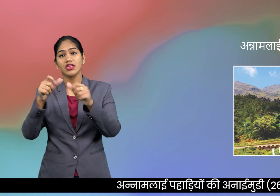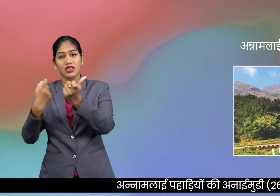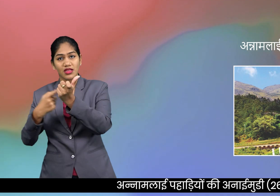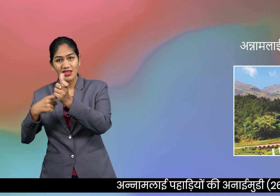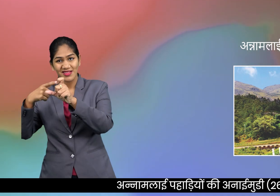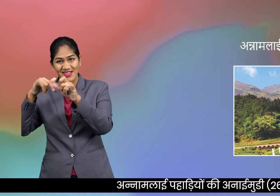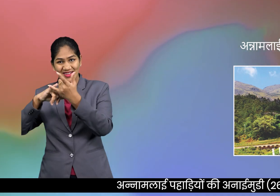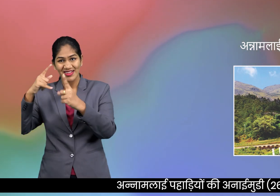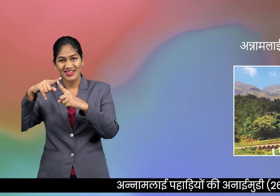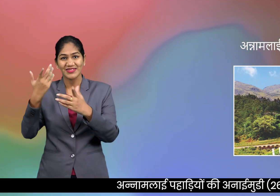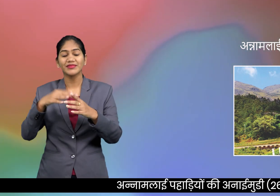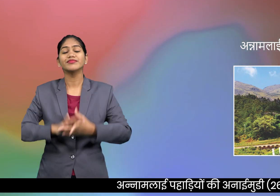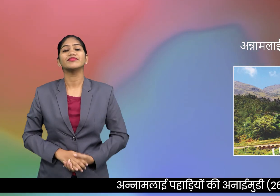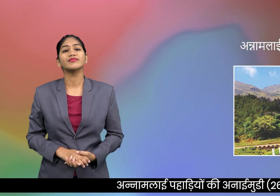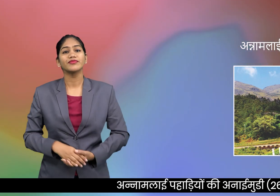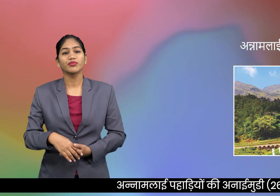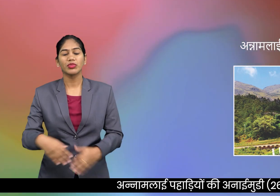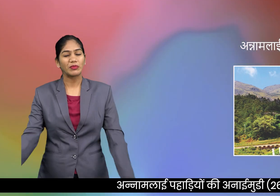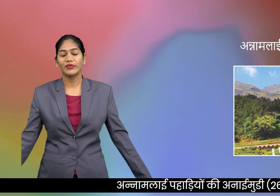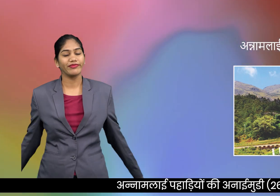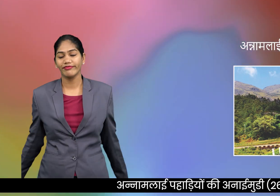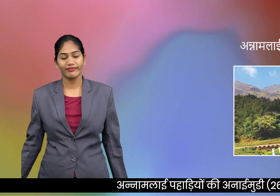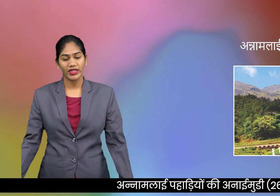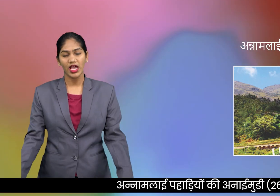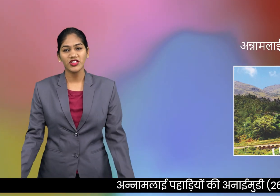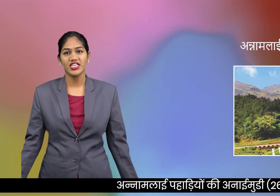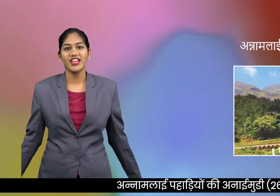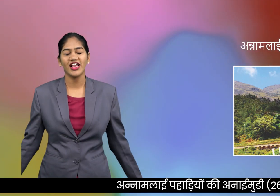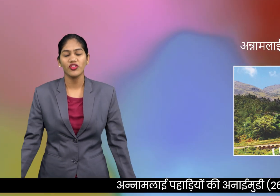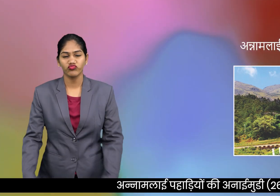अन्नामलाई पहाड़ियों की अनायमुड़ी